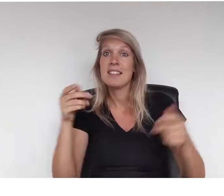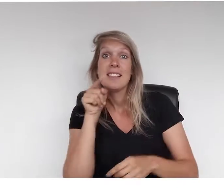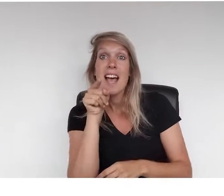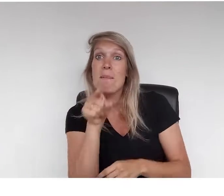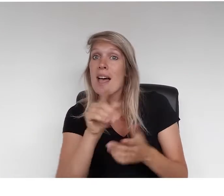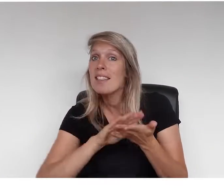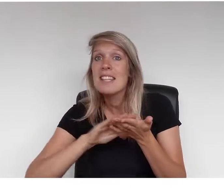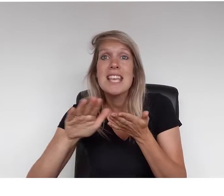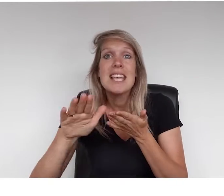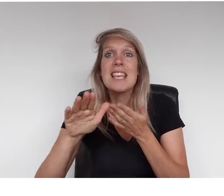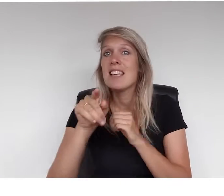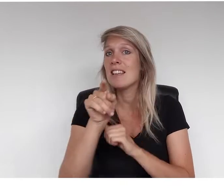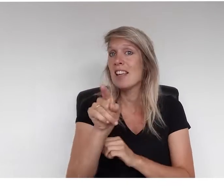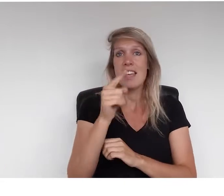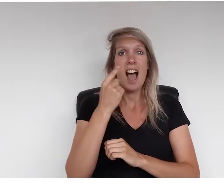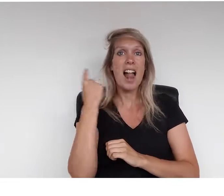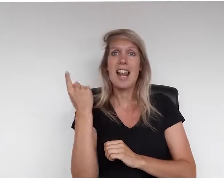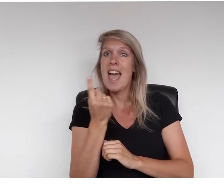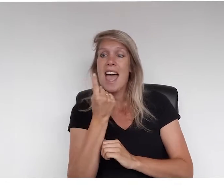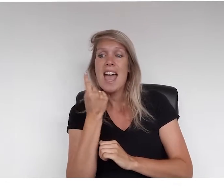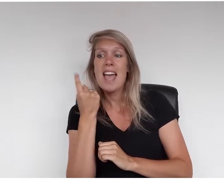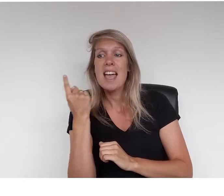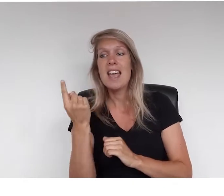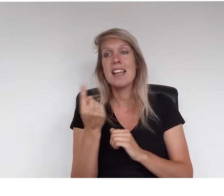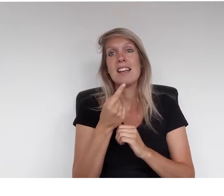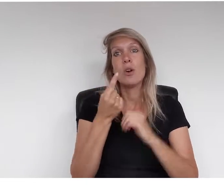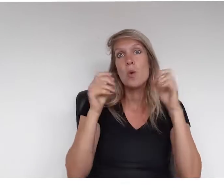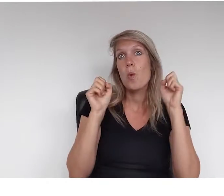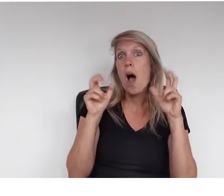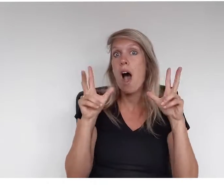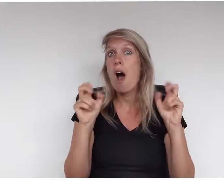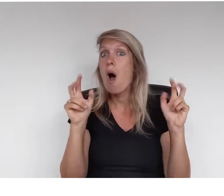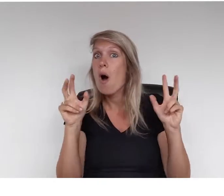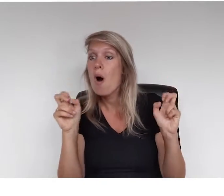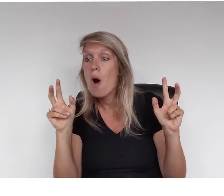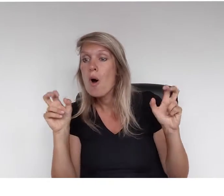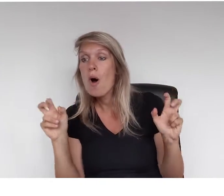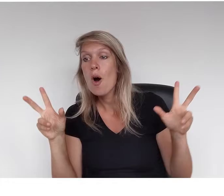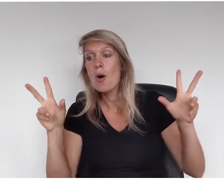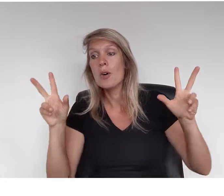Oh.